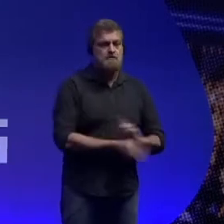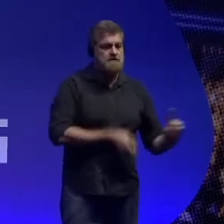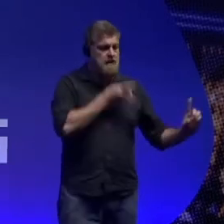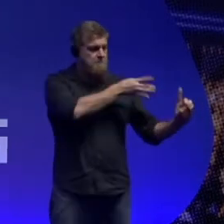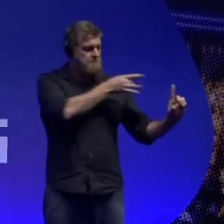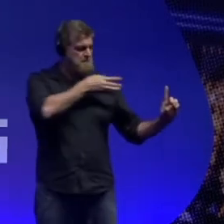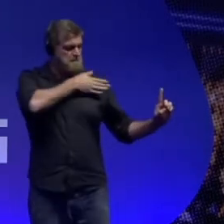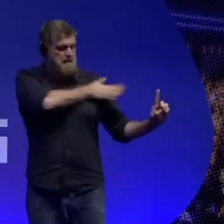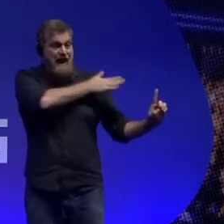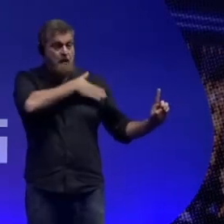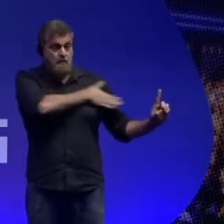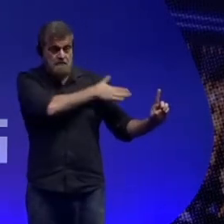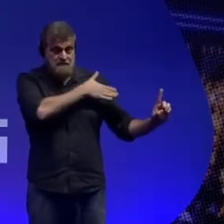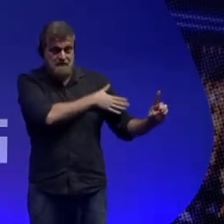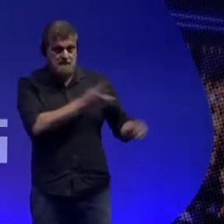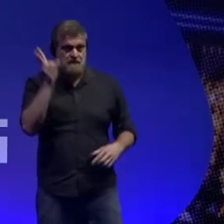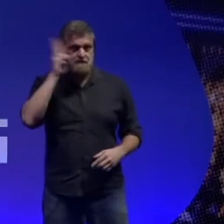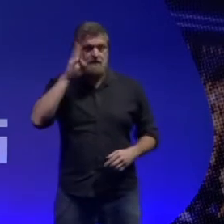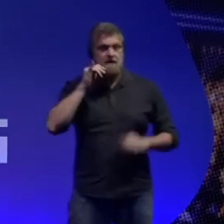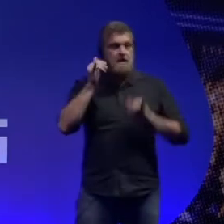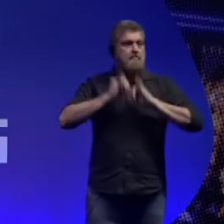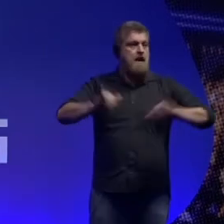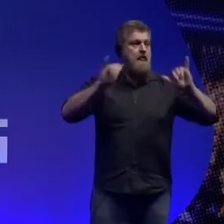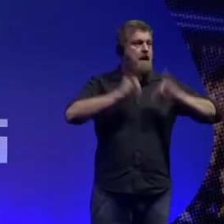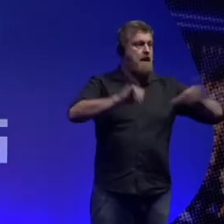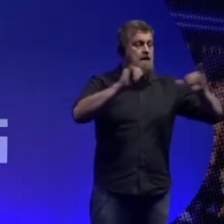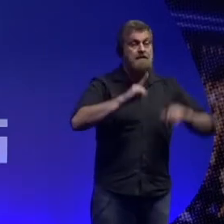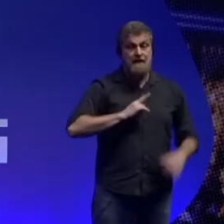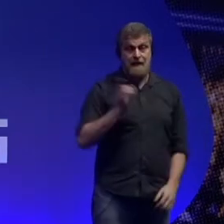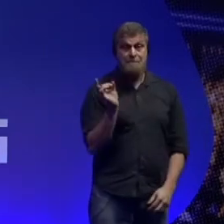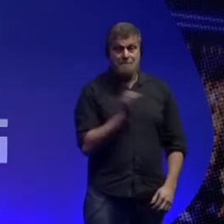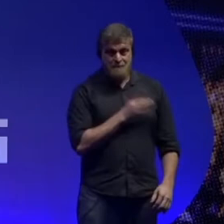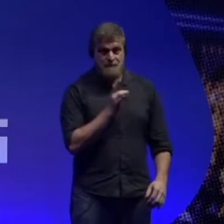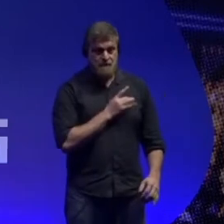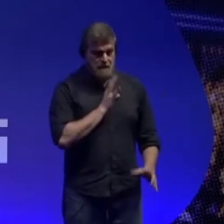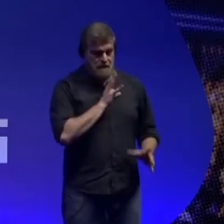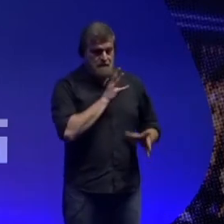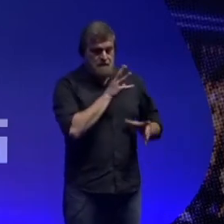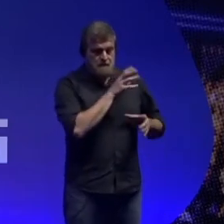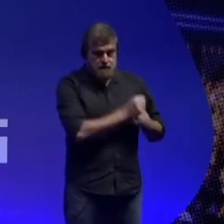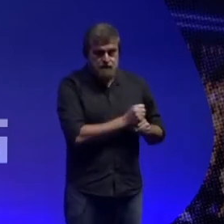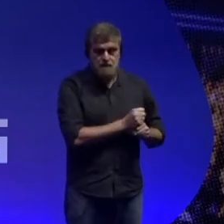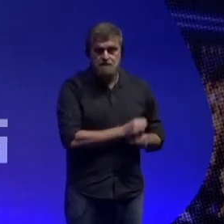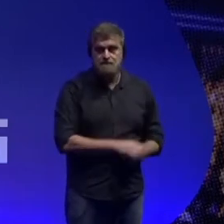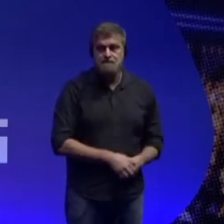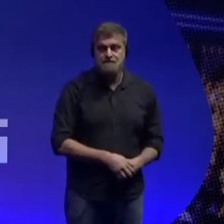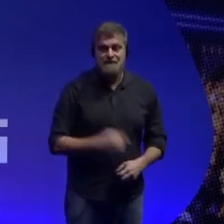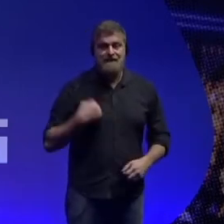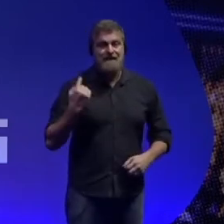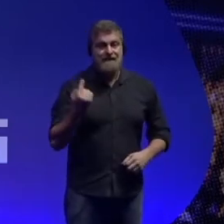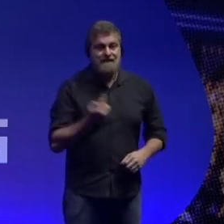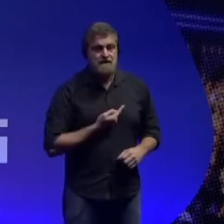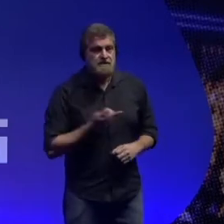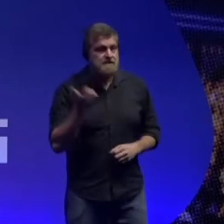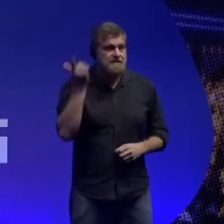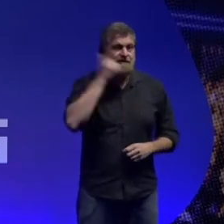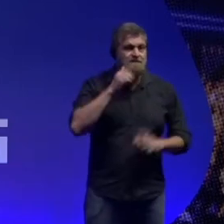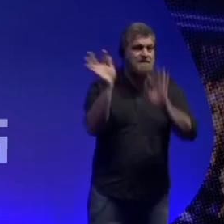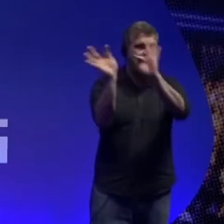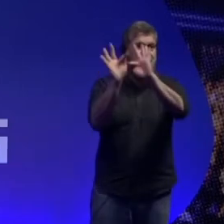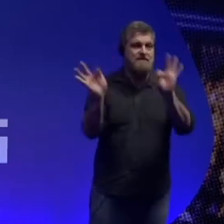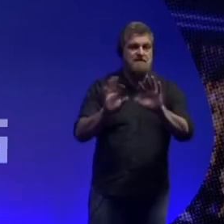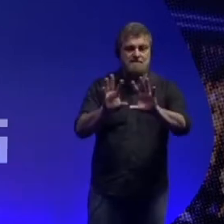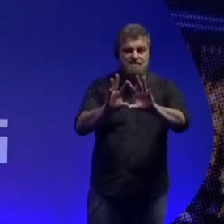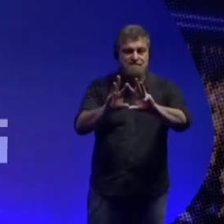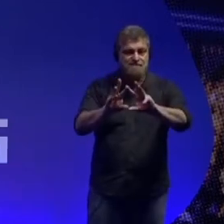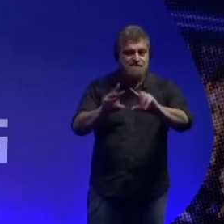preconceitos, histórias que a gente conta, medos que previnem, sim, a gente de ter um pouquinho mais de felicidade